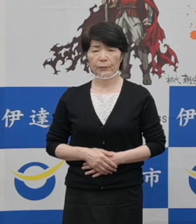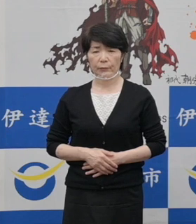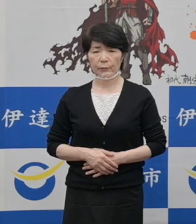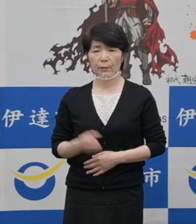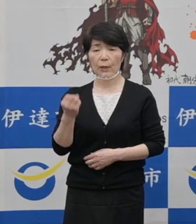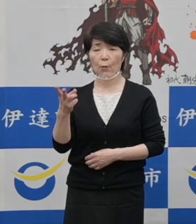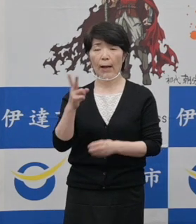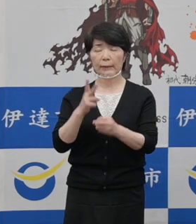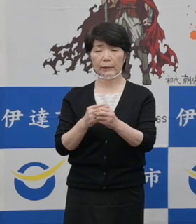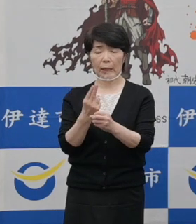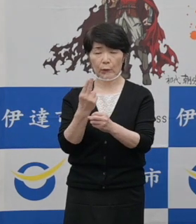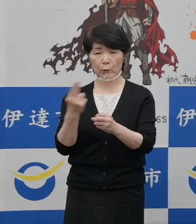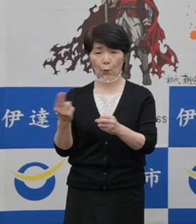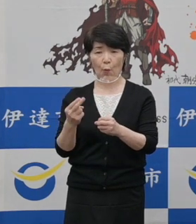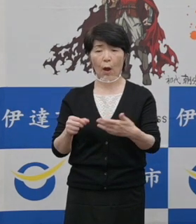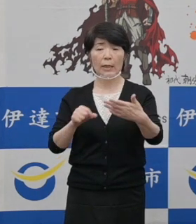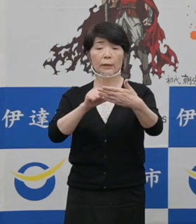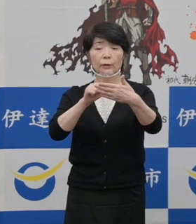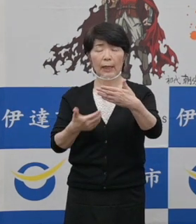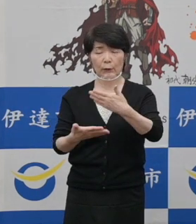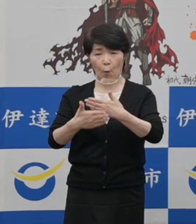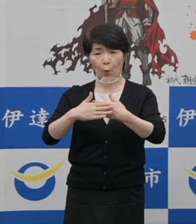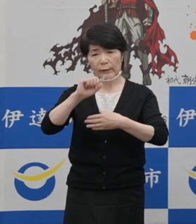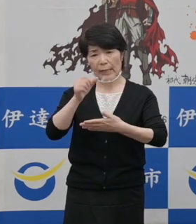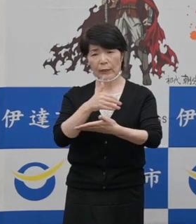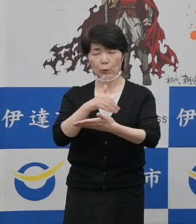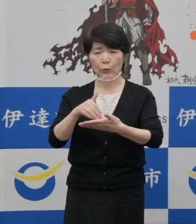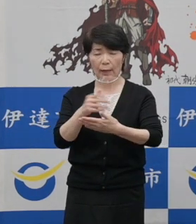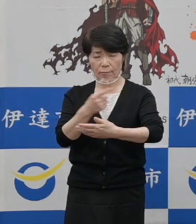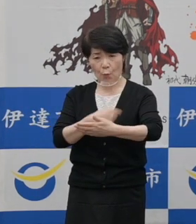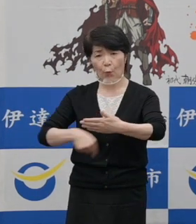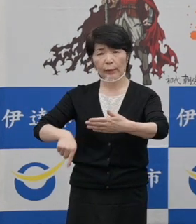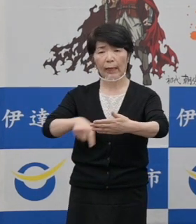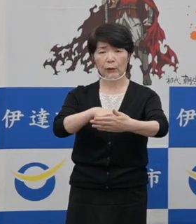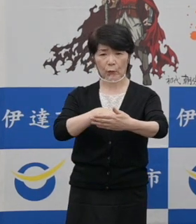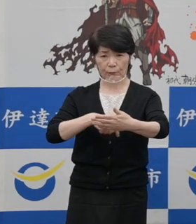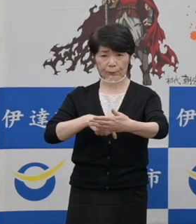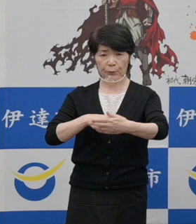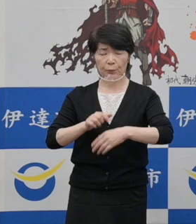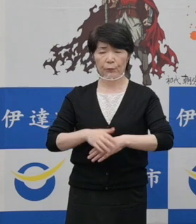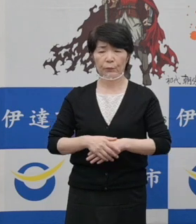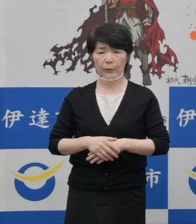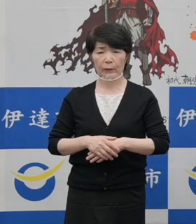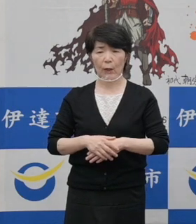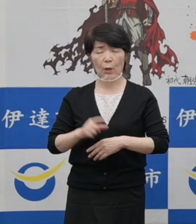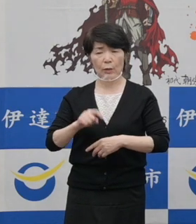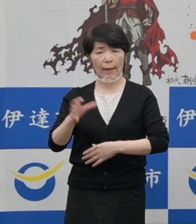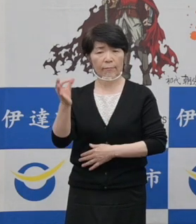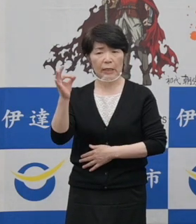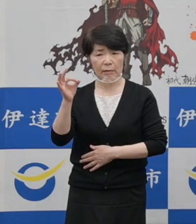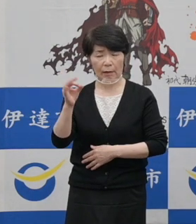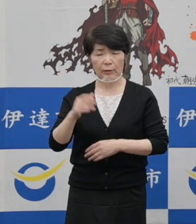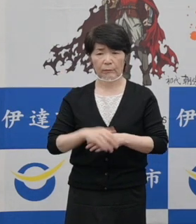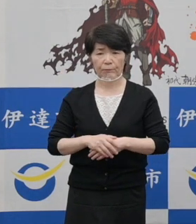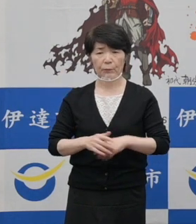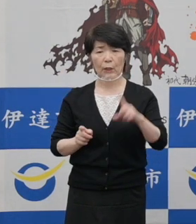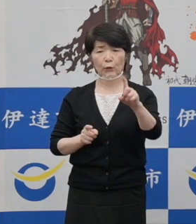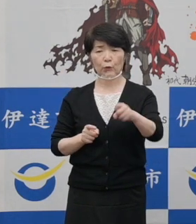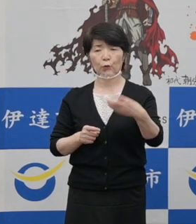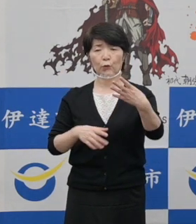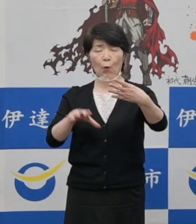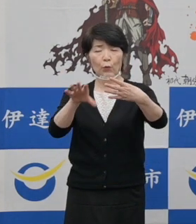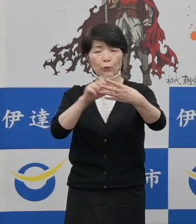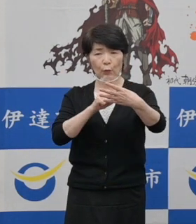令和2年度9月補正予算の概要でございます。補正額14